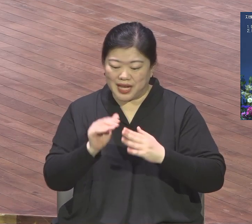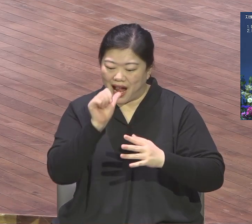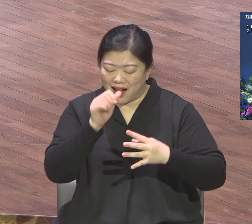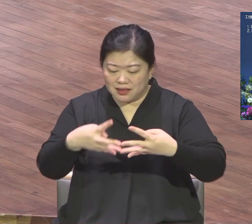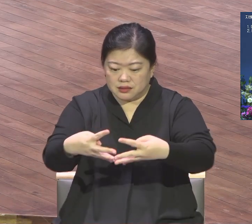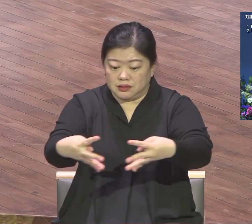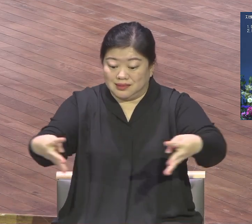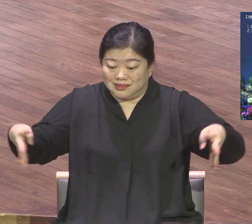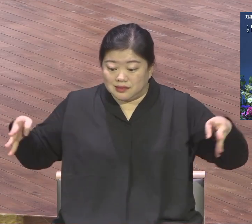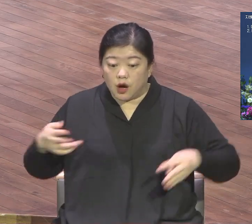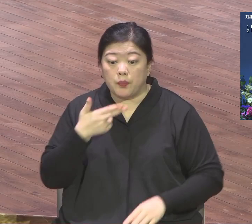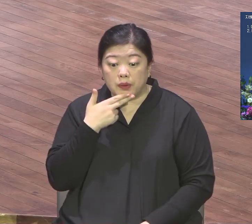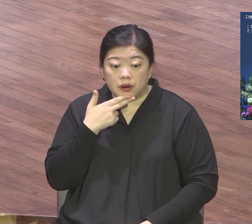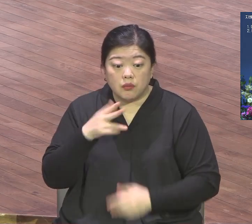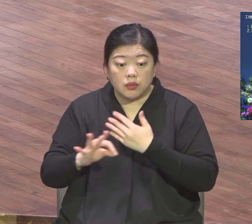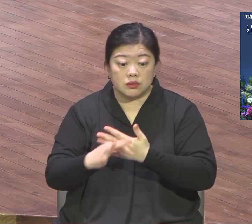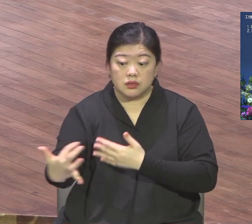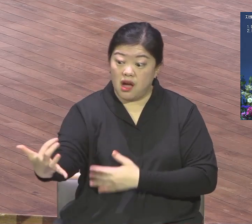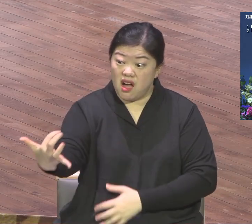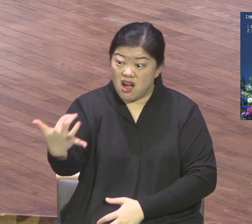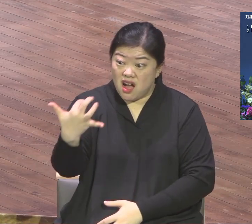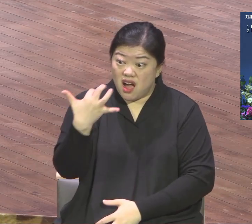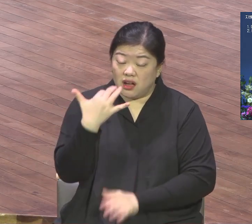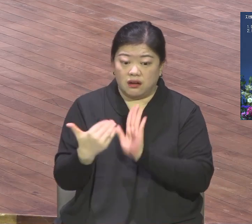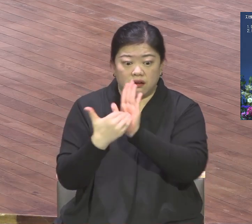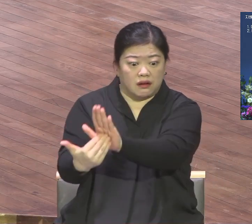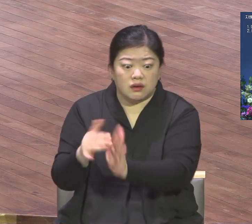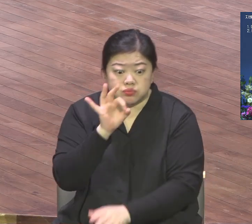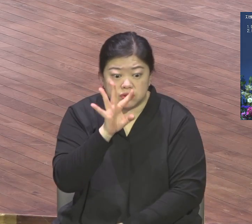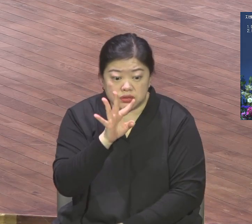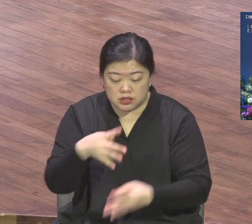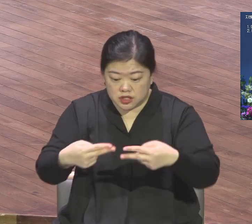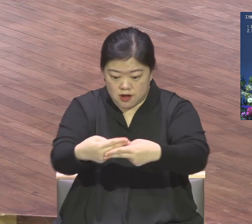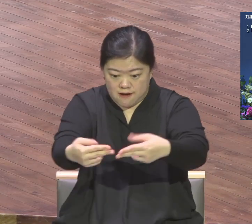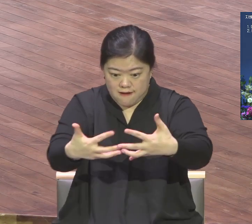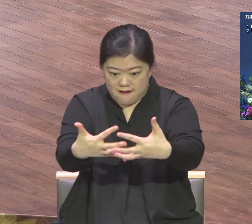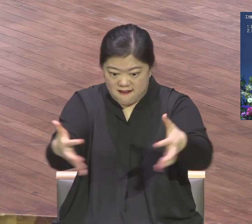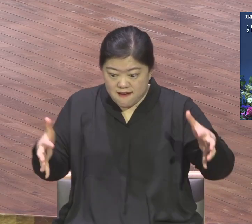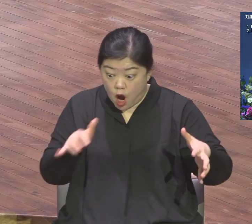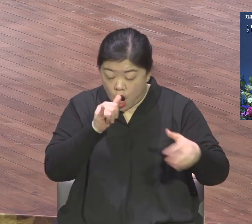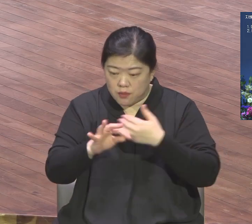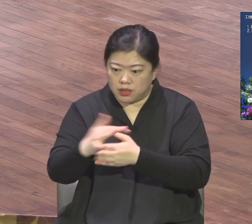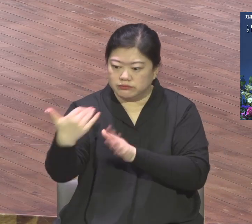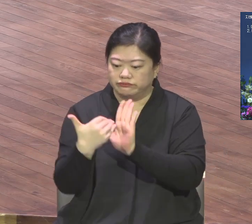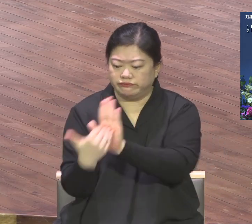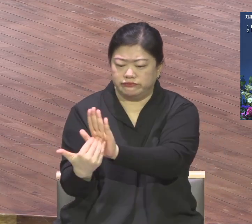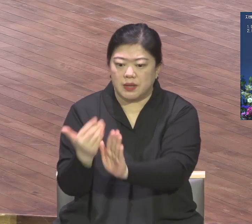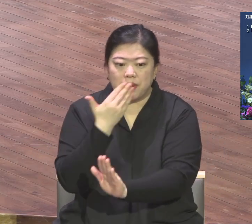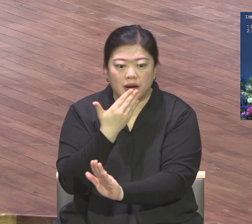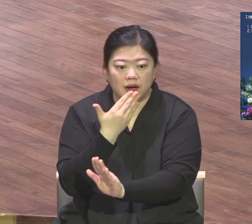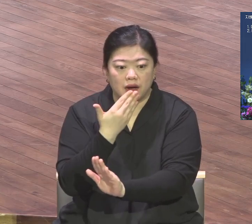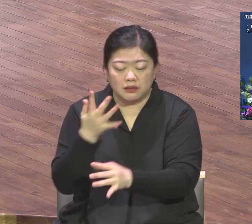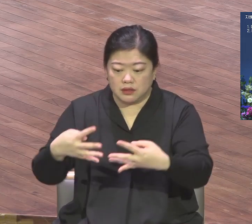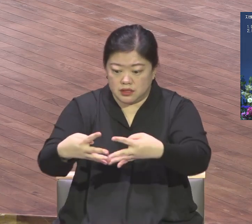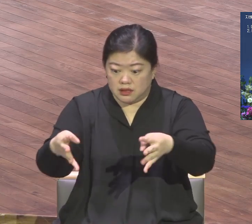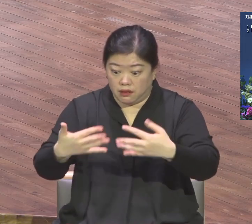못하면 속수무책으로는 당한다는 거예요. 사단에게 마음 못 지키면 말씀으로 지키지